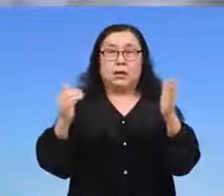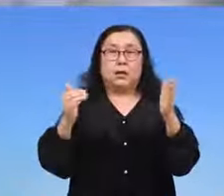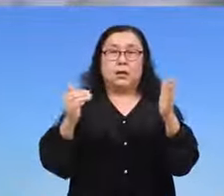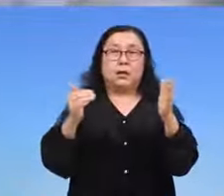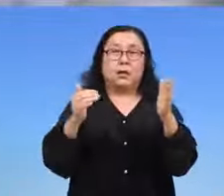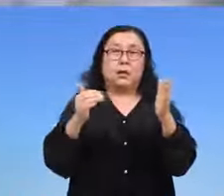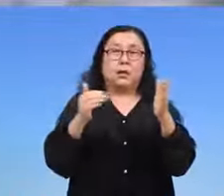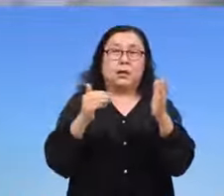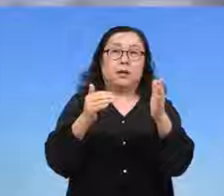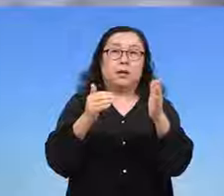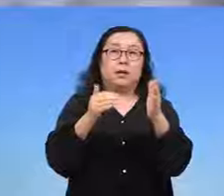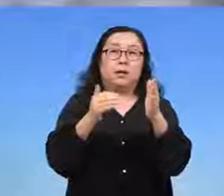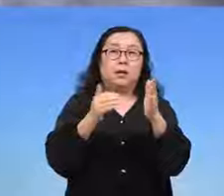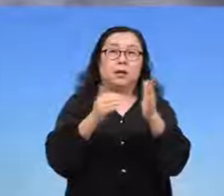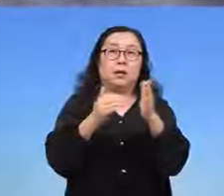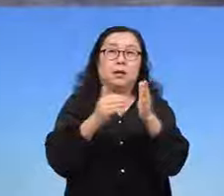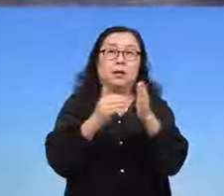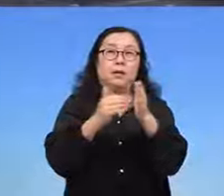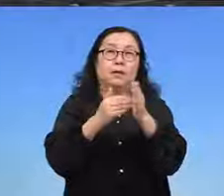구주나 전에.